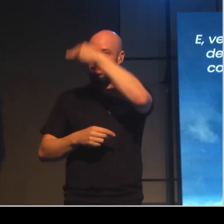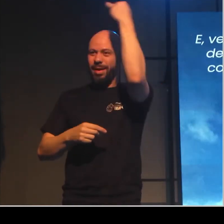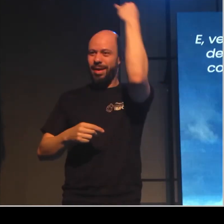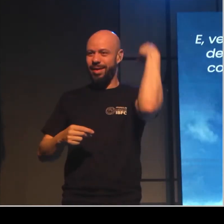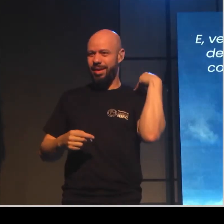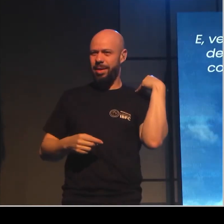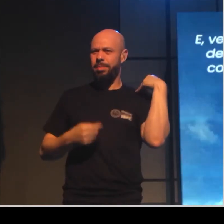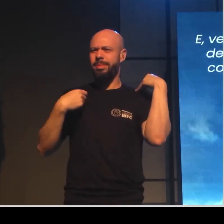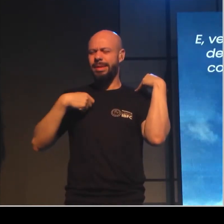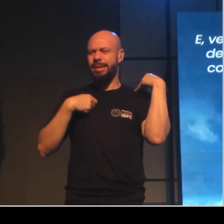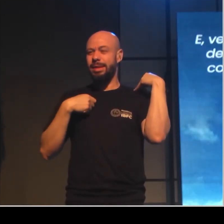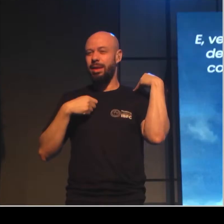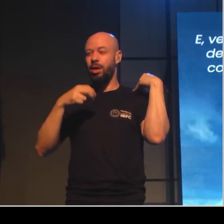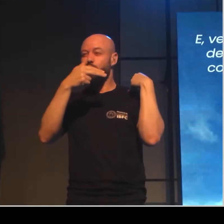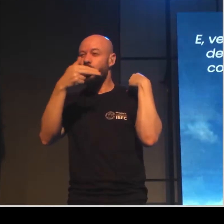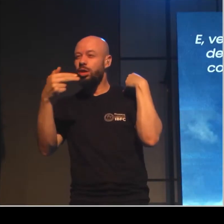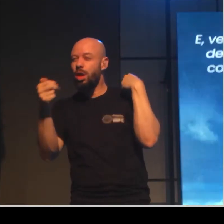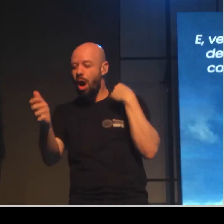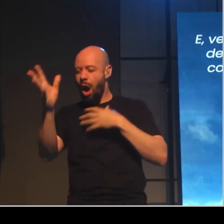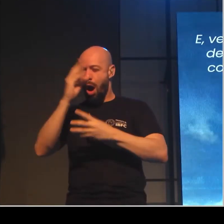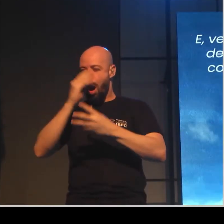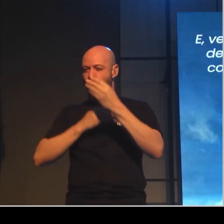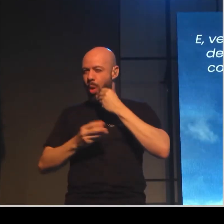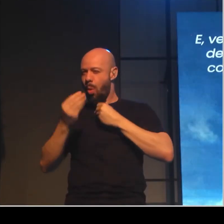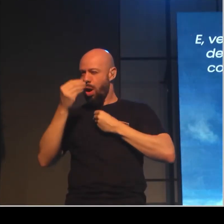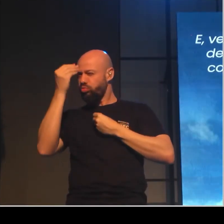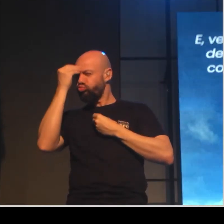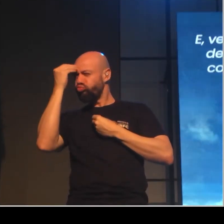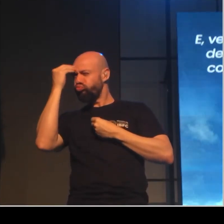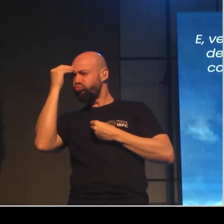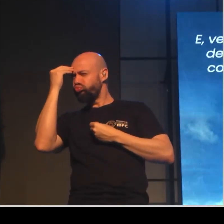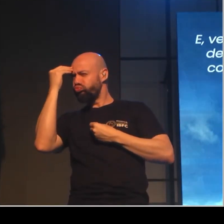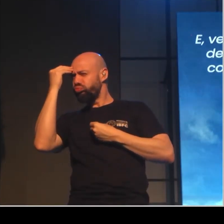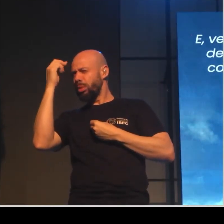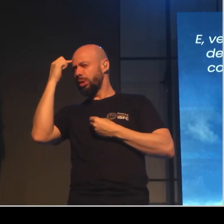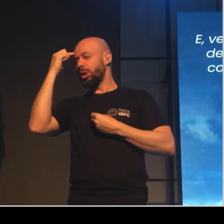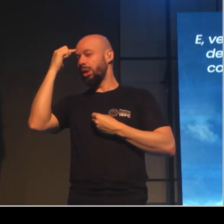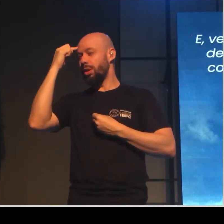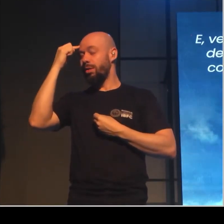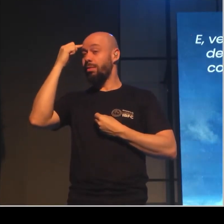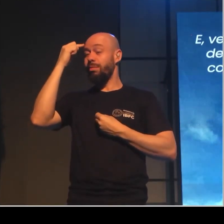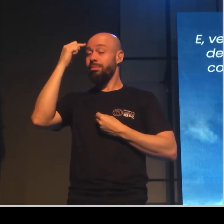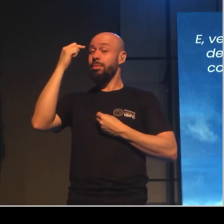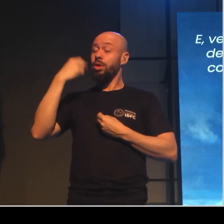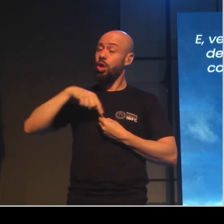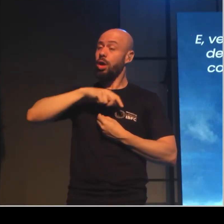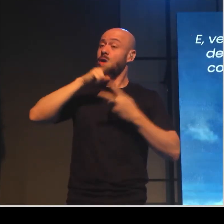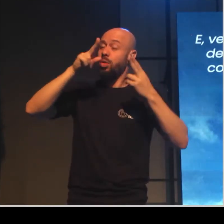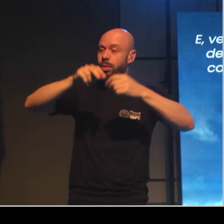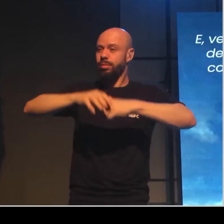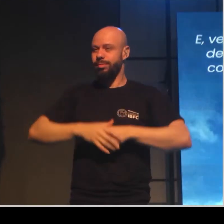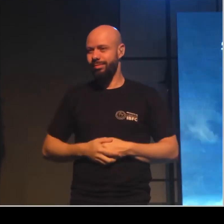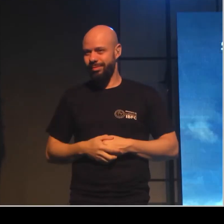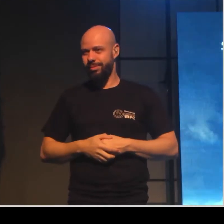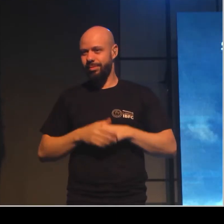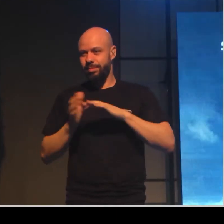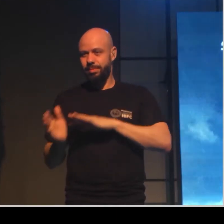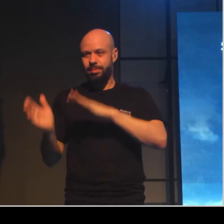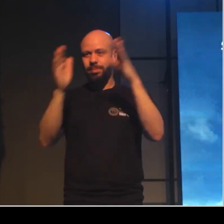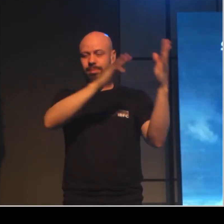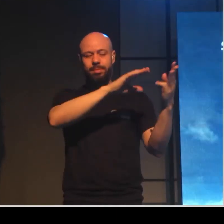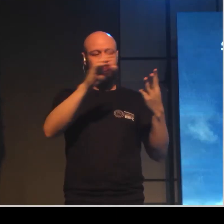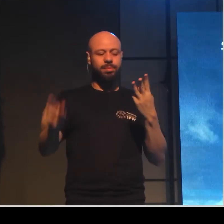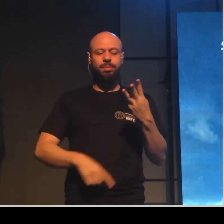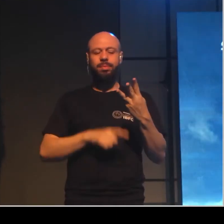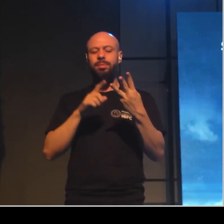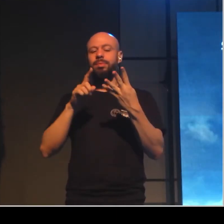palavra de Deus e refletir, meditar. E por fim, como os reis magos, dedique